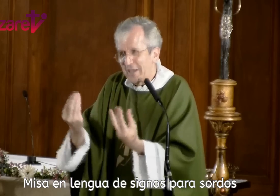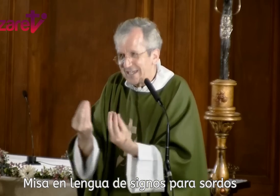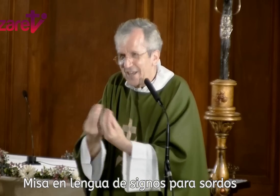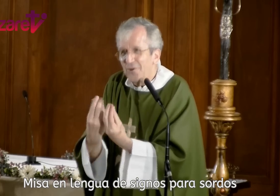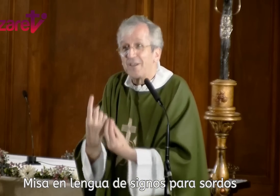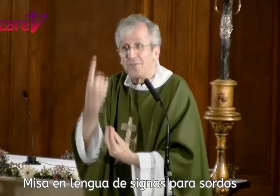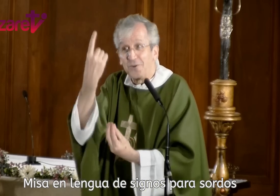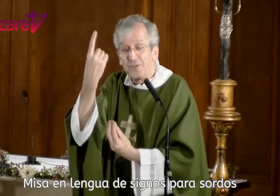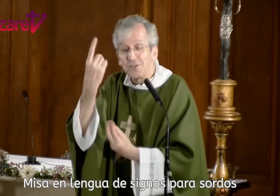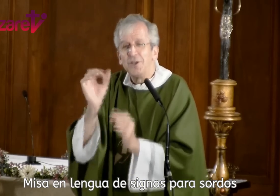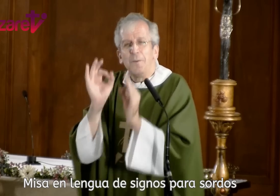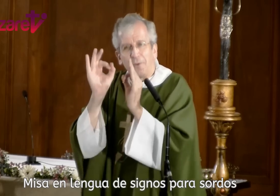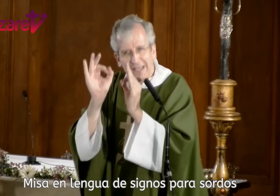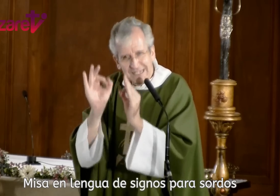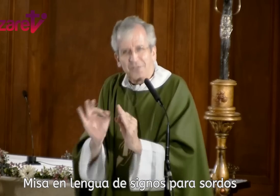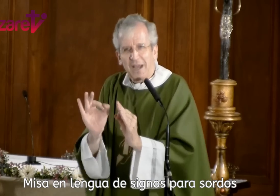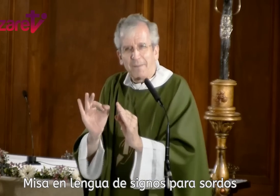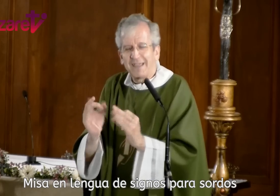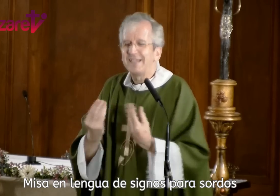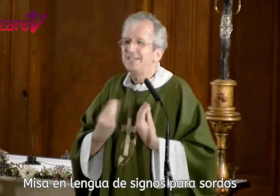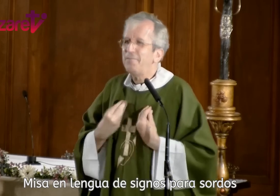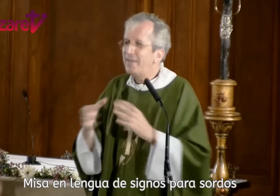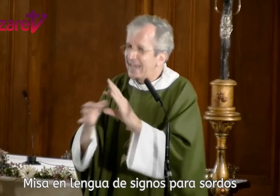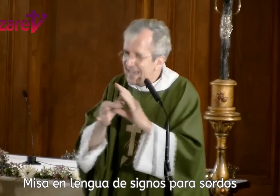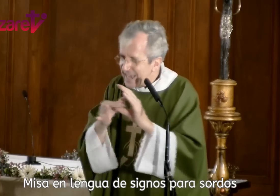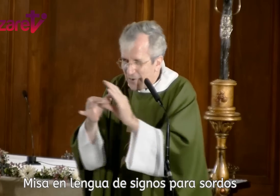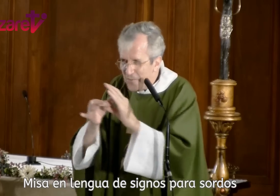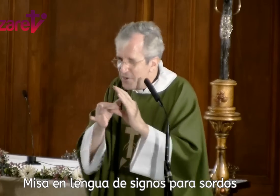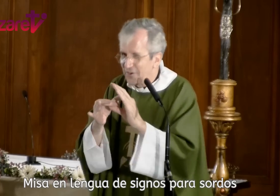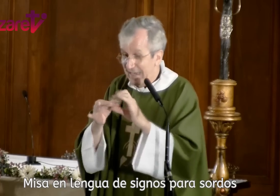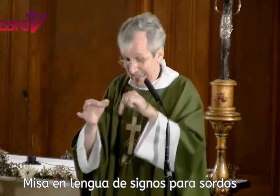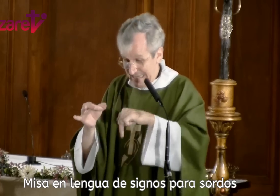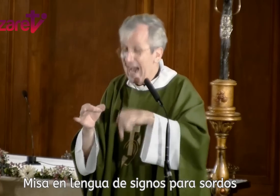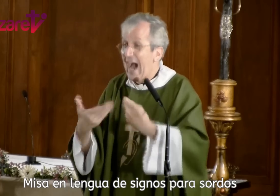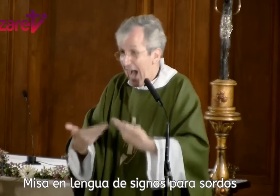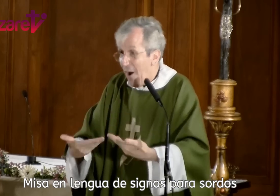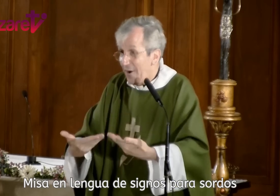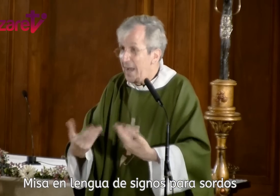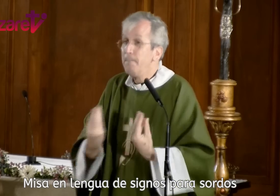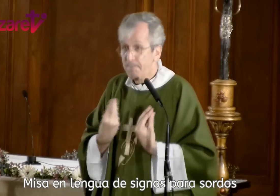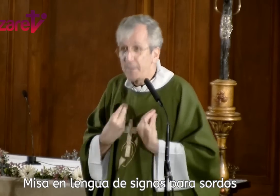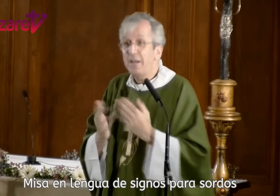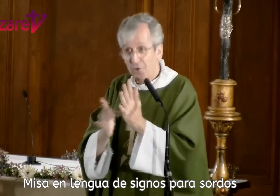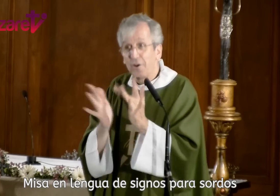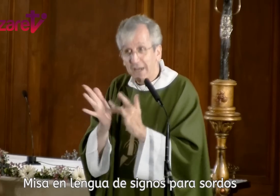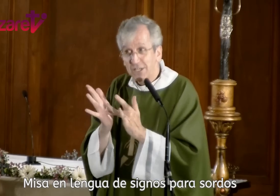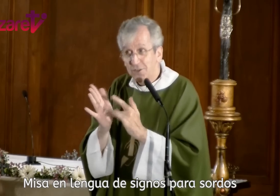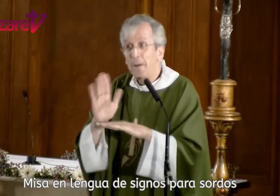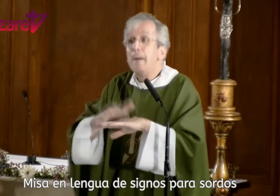se han encontrado con Dios, porque han sido capaces de vivir esa comunión ya ahora, vivir con Cristo,